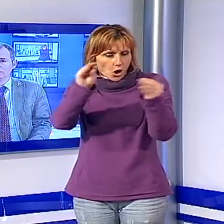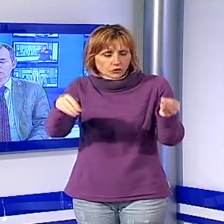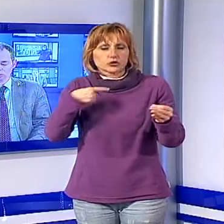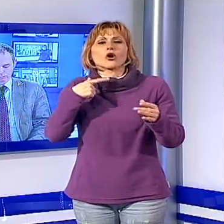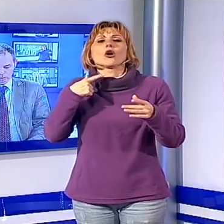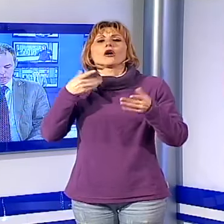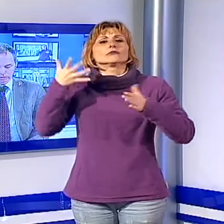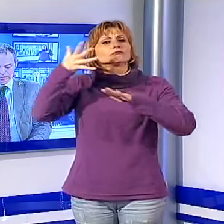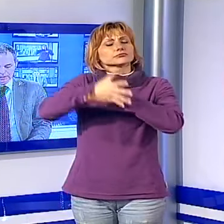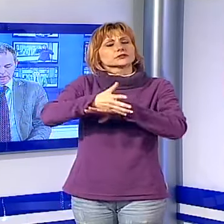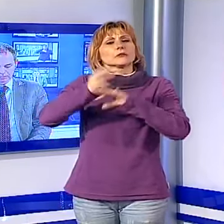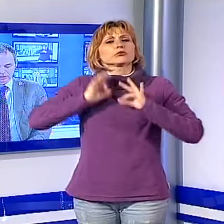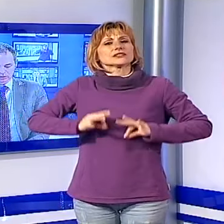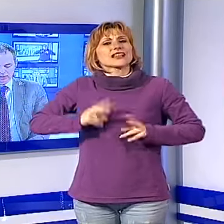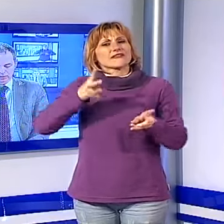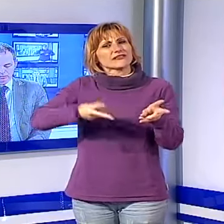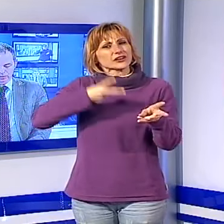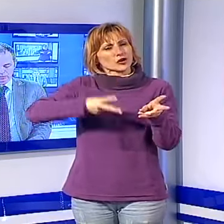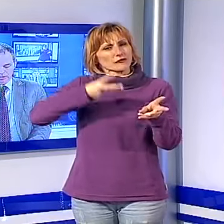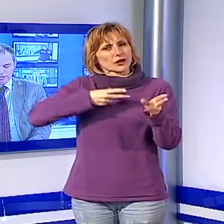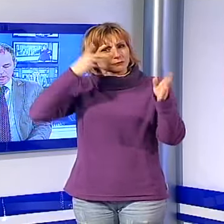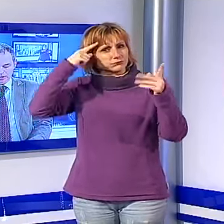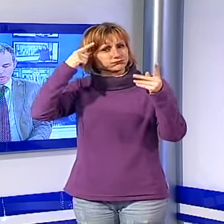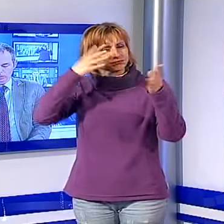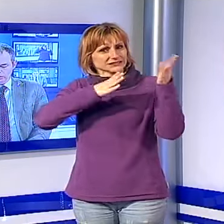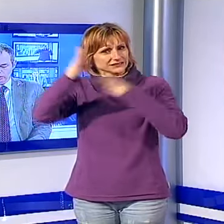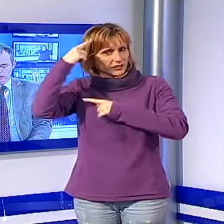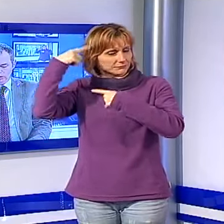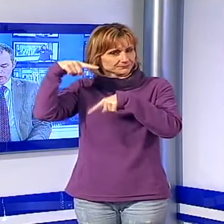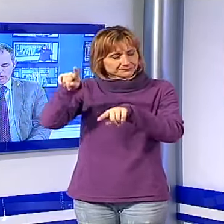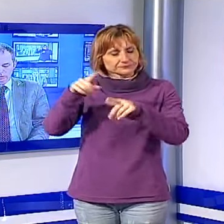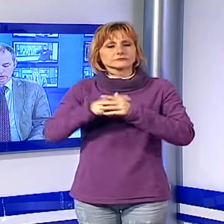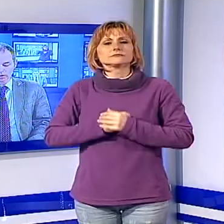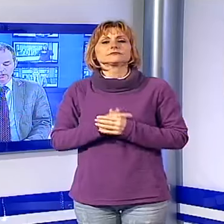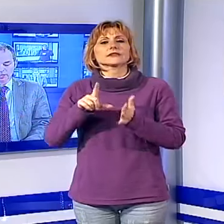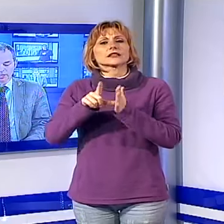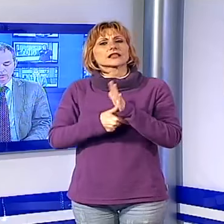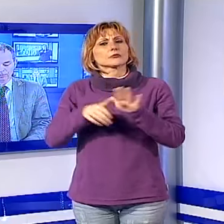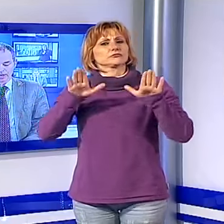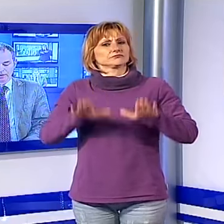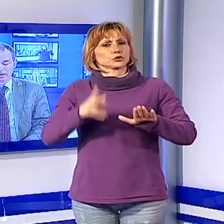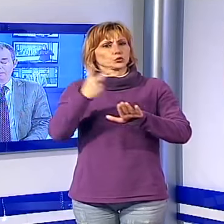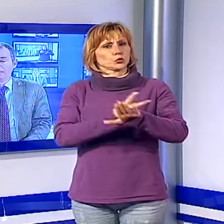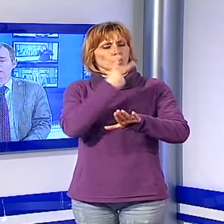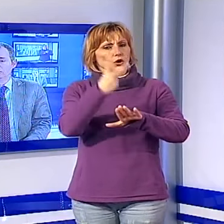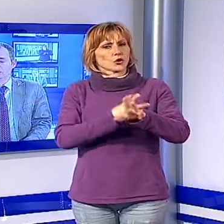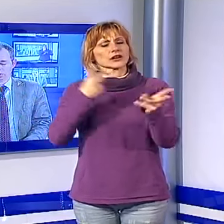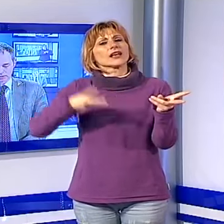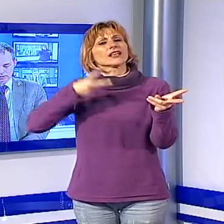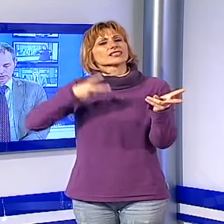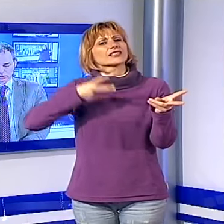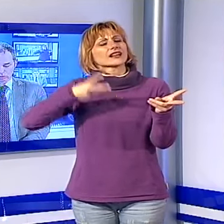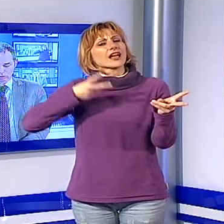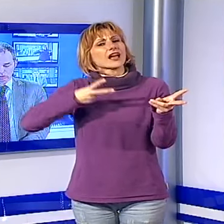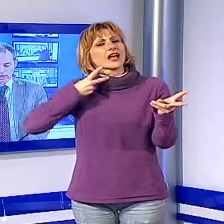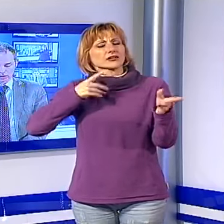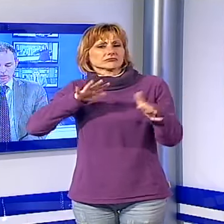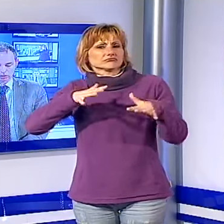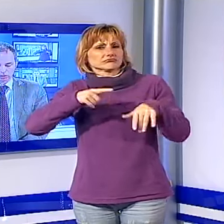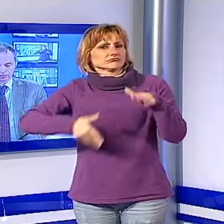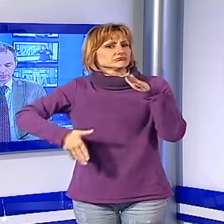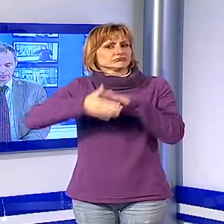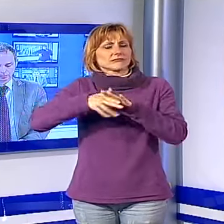è intervenuta sul posto unitamente al personale delle ferrovie. Dopo una sosta di circa due ore il treno è partito intorno